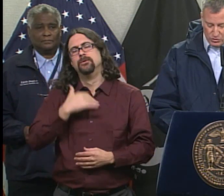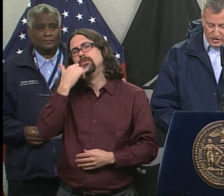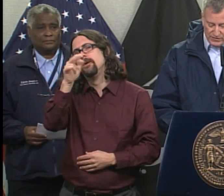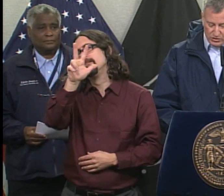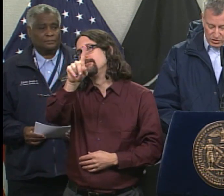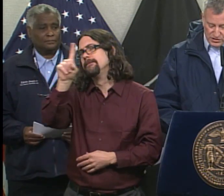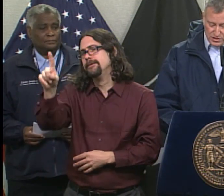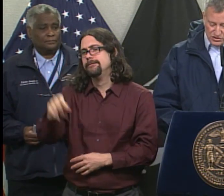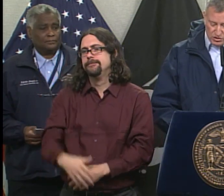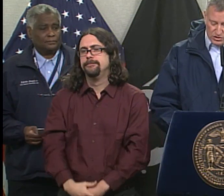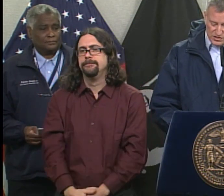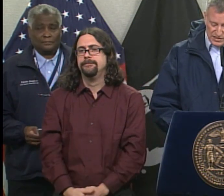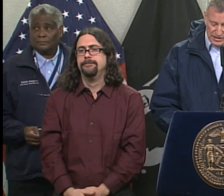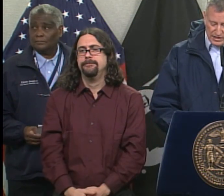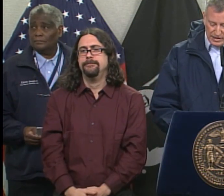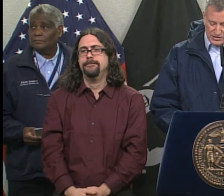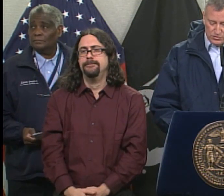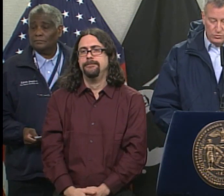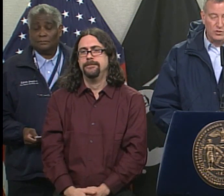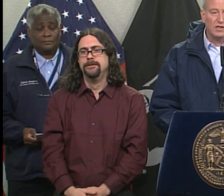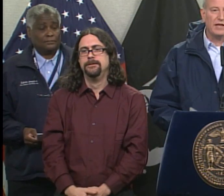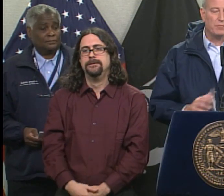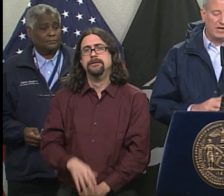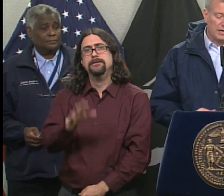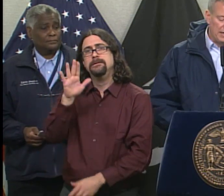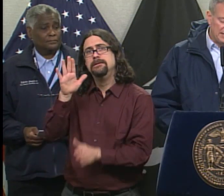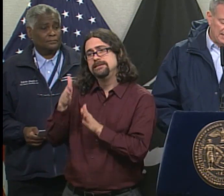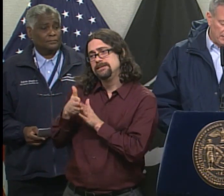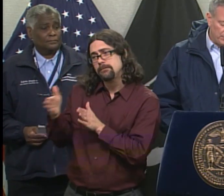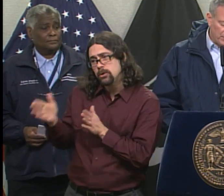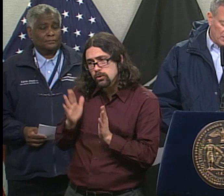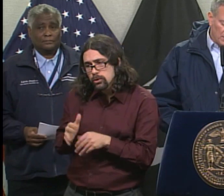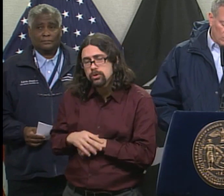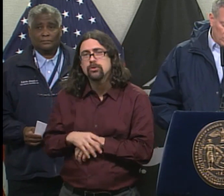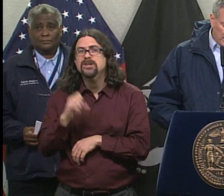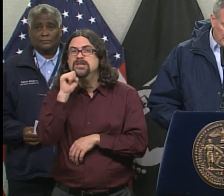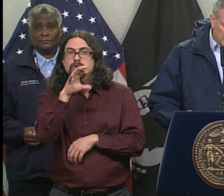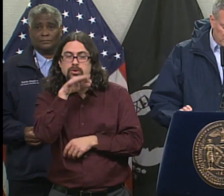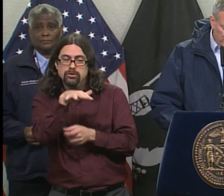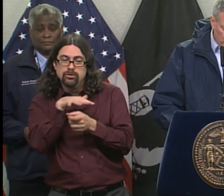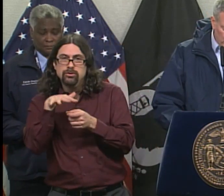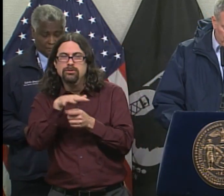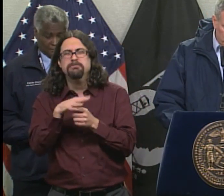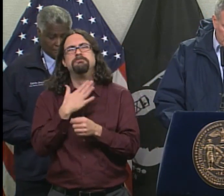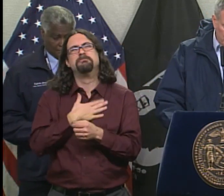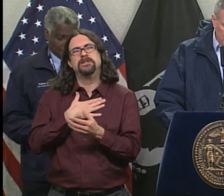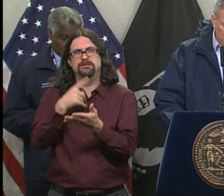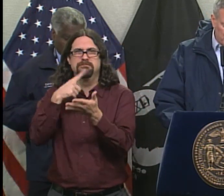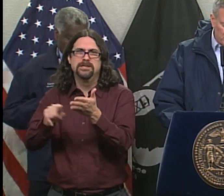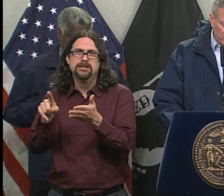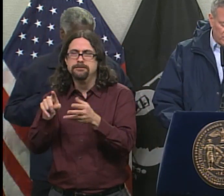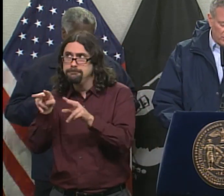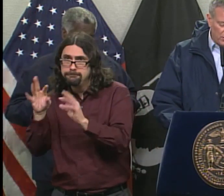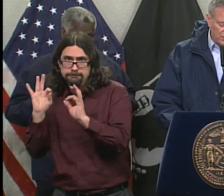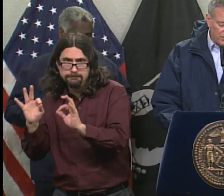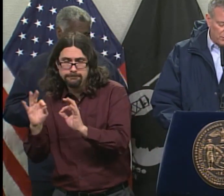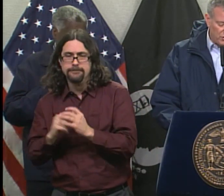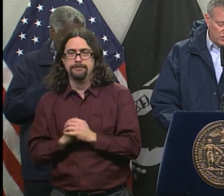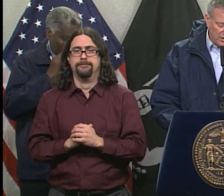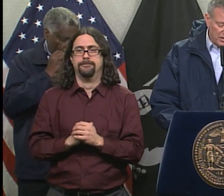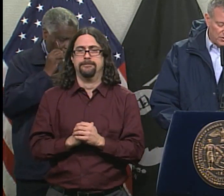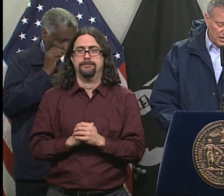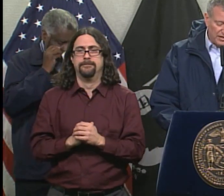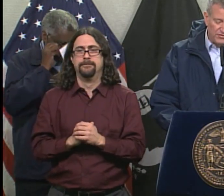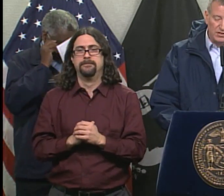al 911 solo si es una emergencia. With that, I'd like to bring forward our first Deputy Commissioner for the Office of